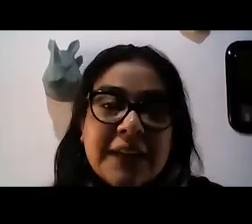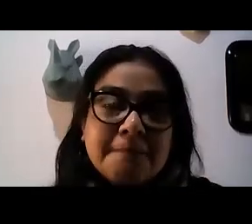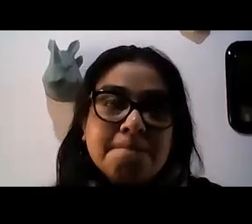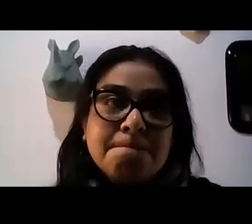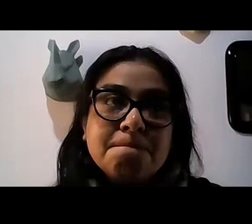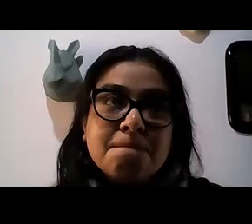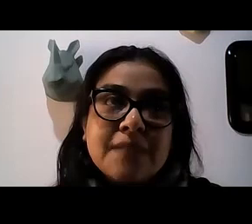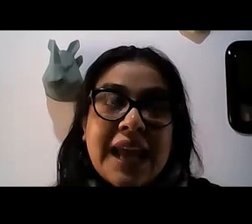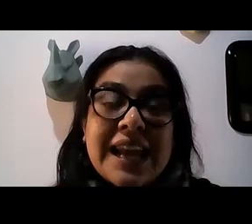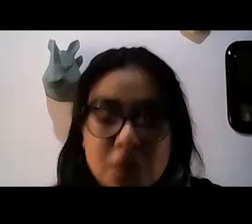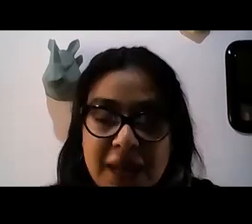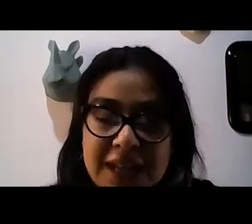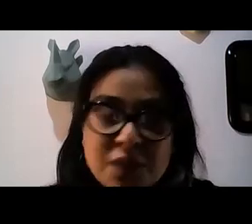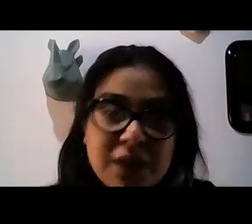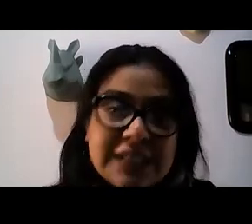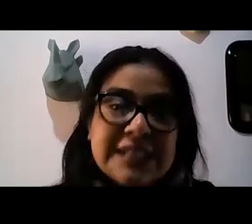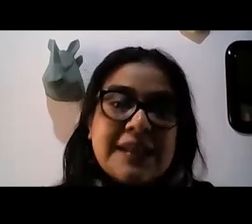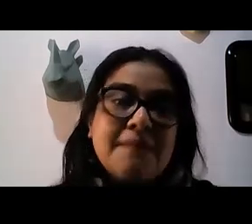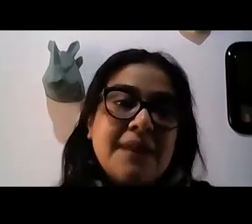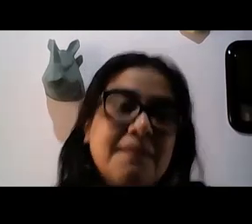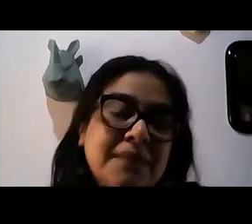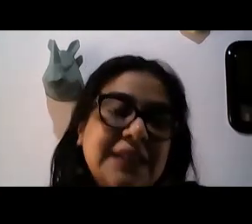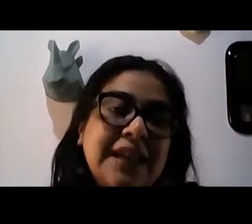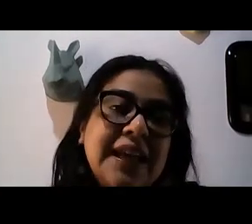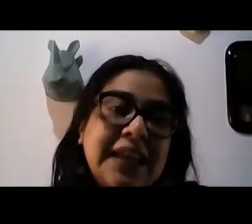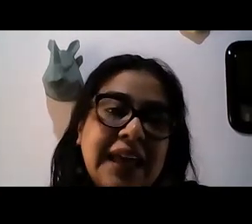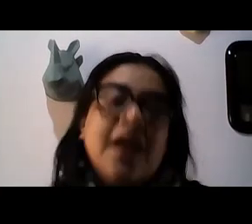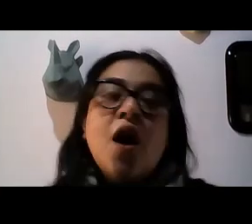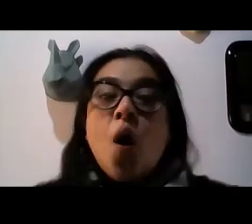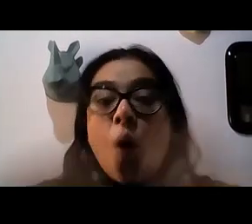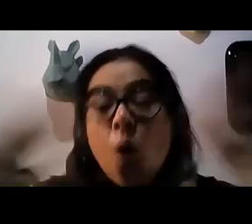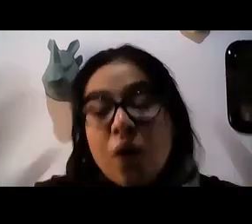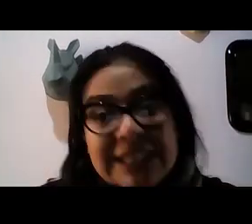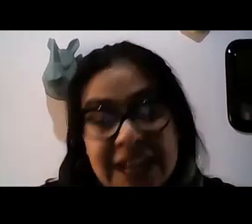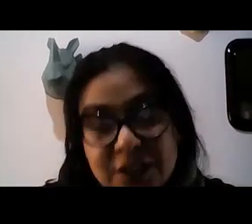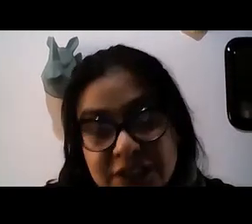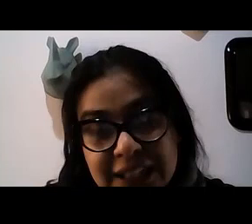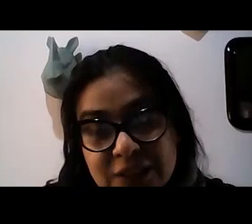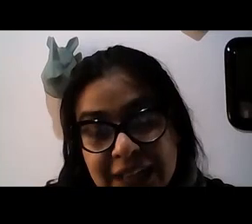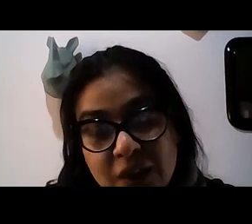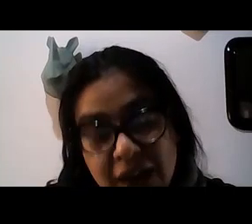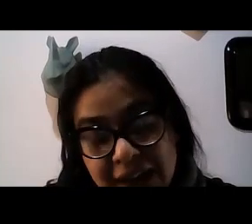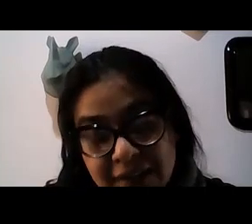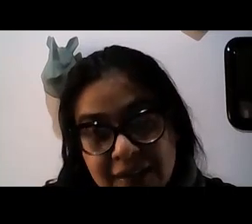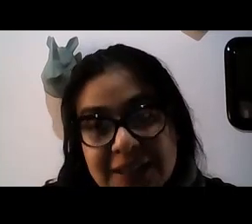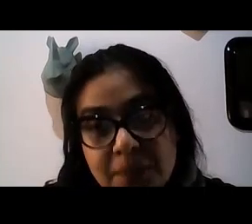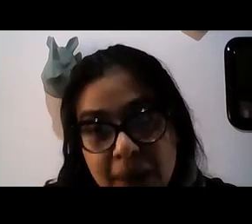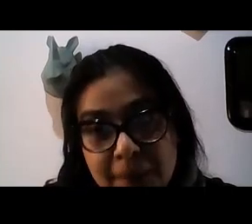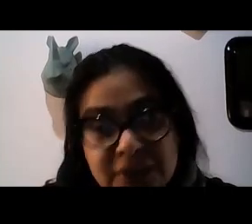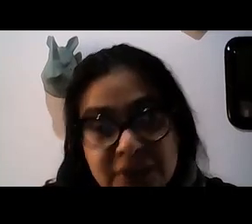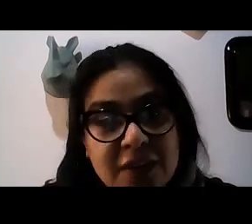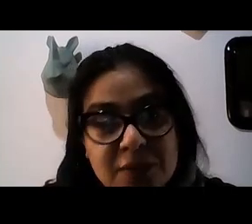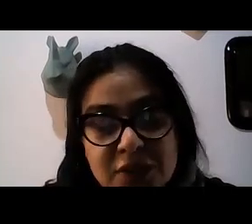donde la suma de las fuerzas también permite que un escenario territorial y local se